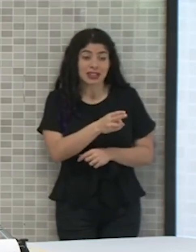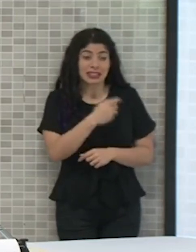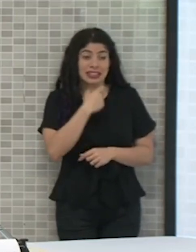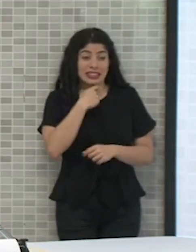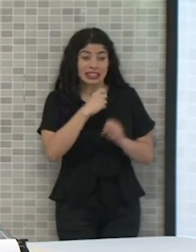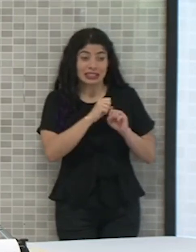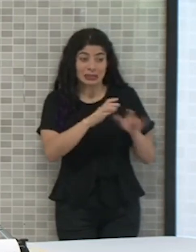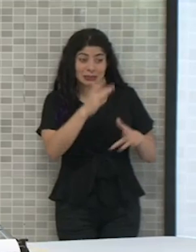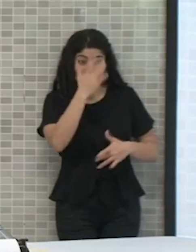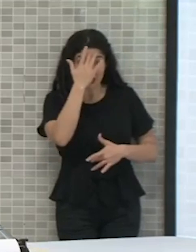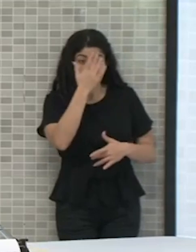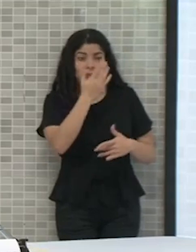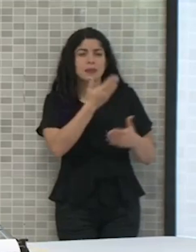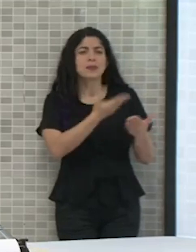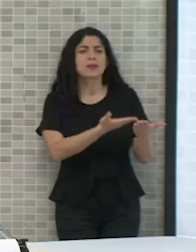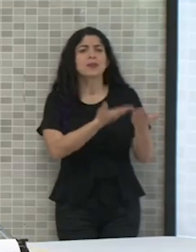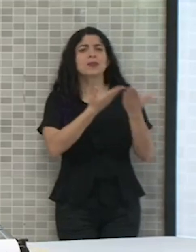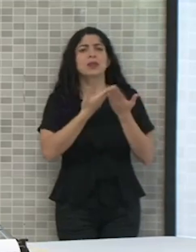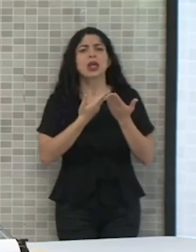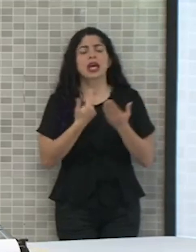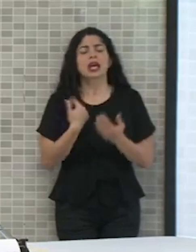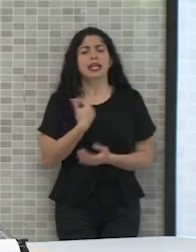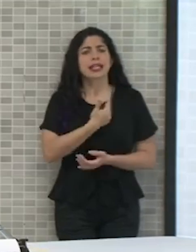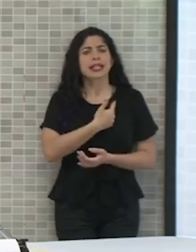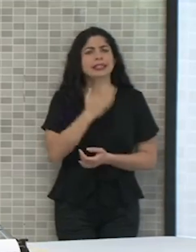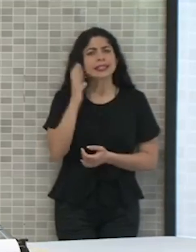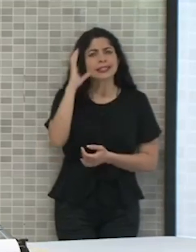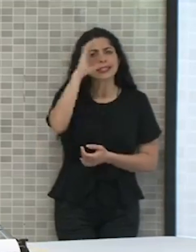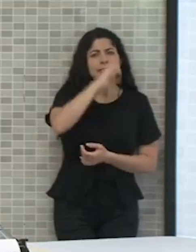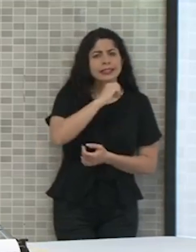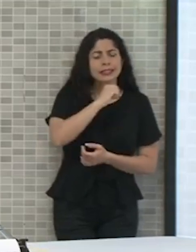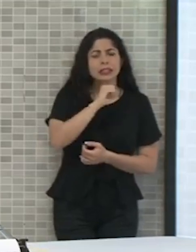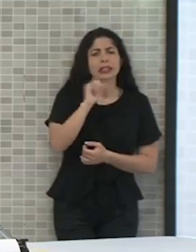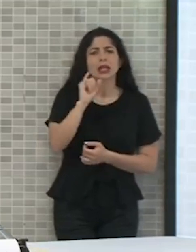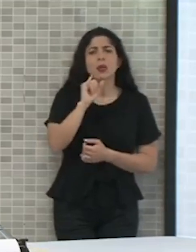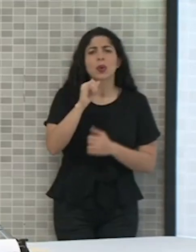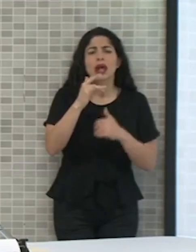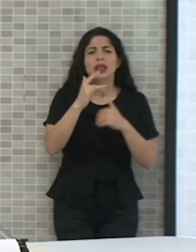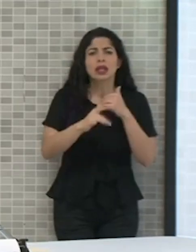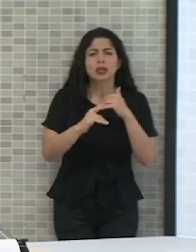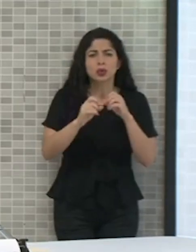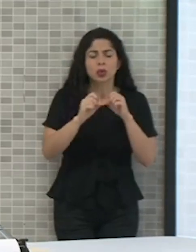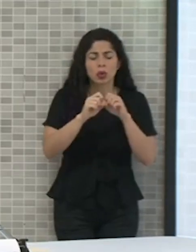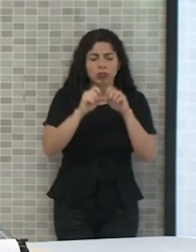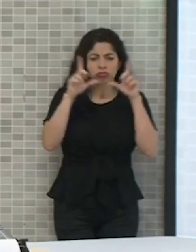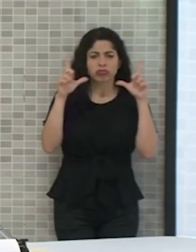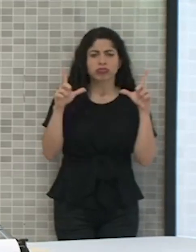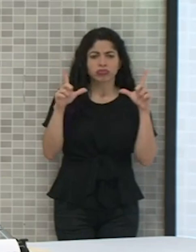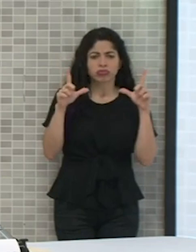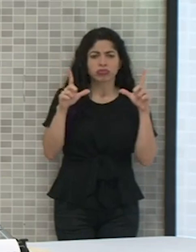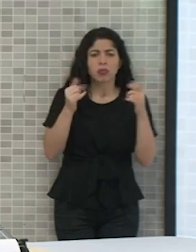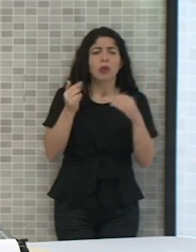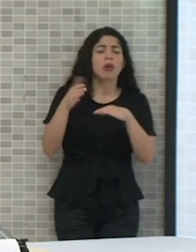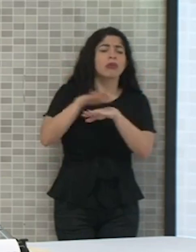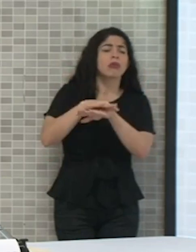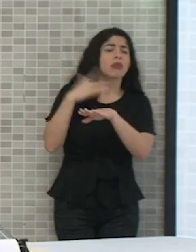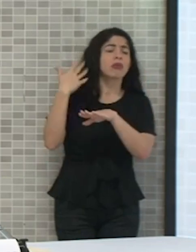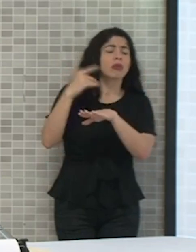ha hecho ver y desnudar los grandes